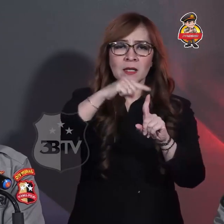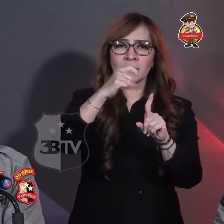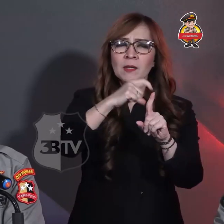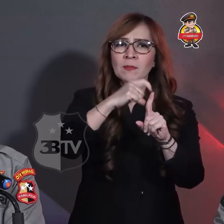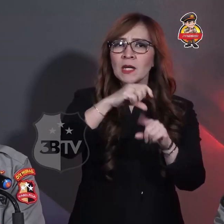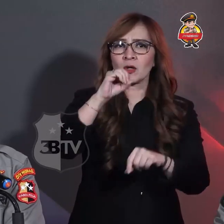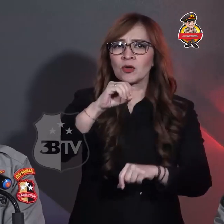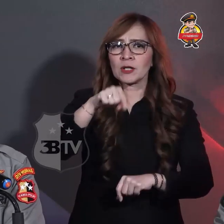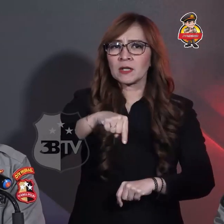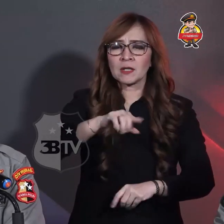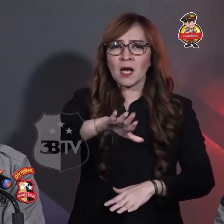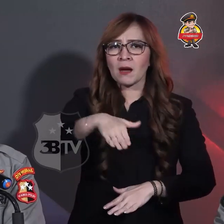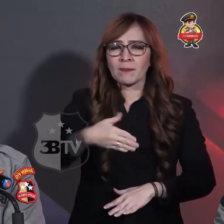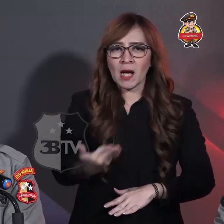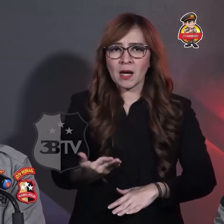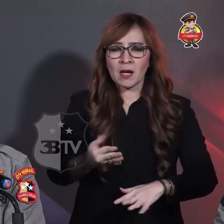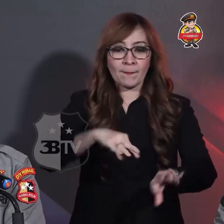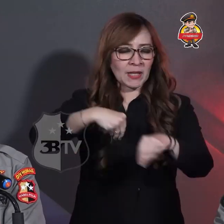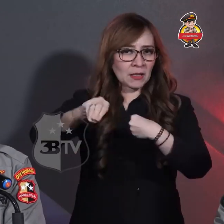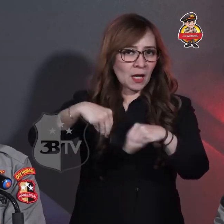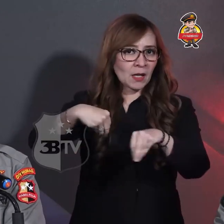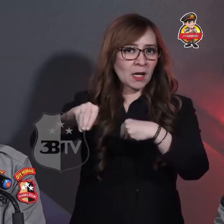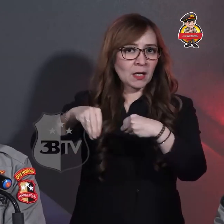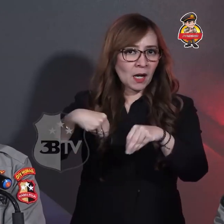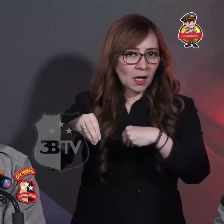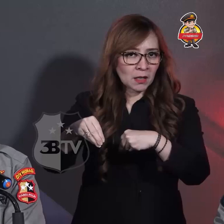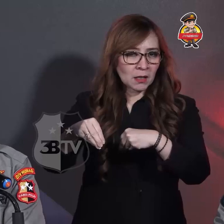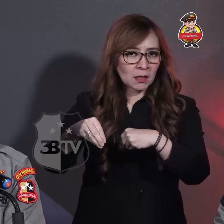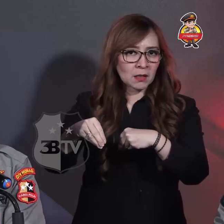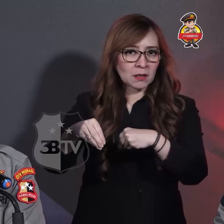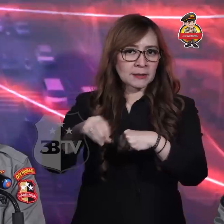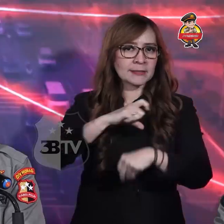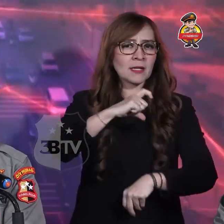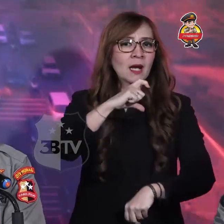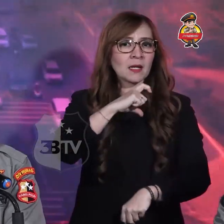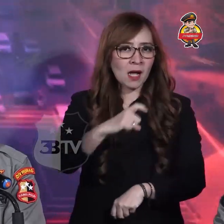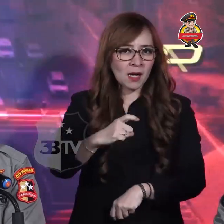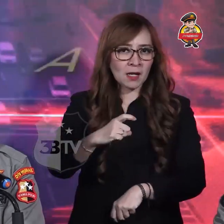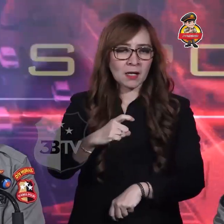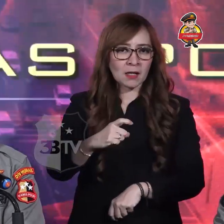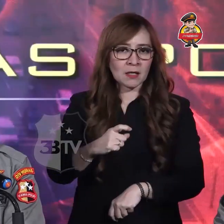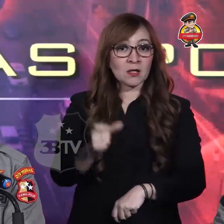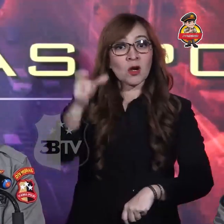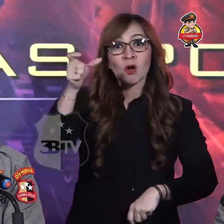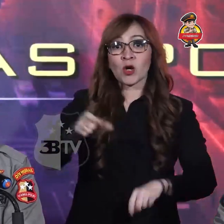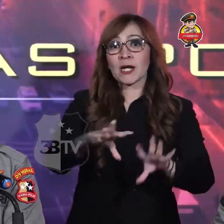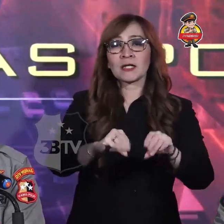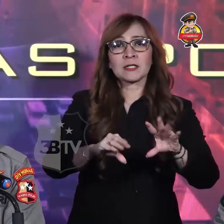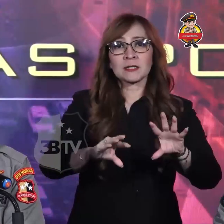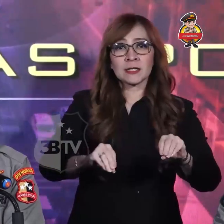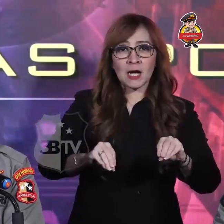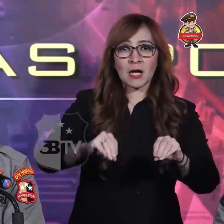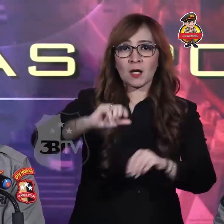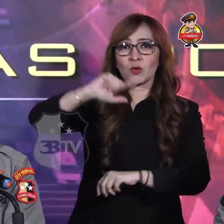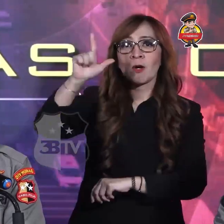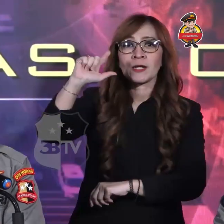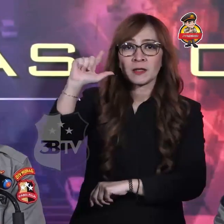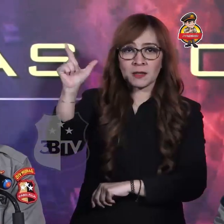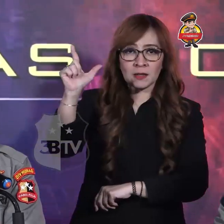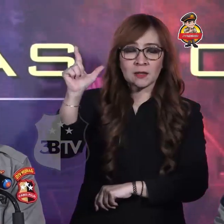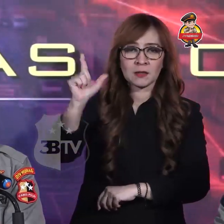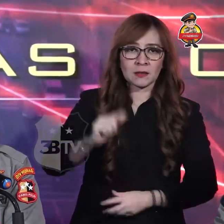adalah perdagangan dengan modus pekerja migran Indonesia.